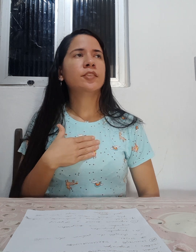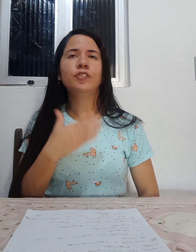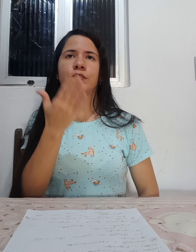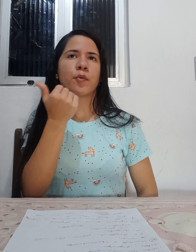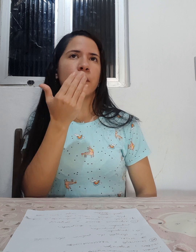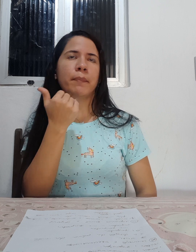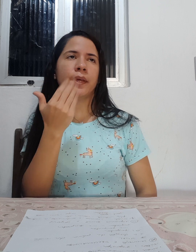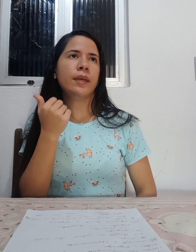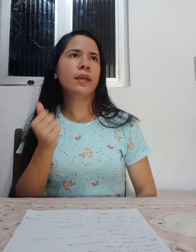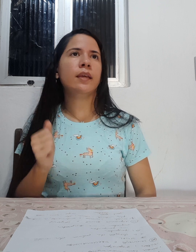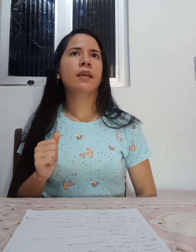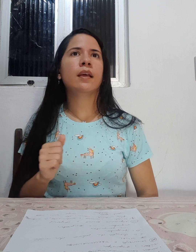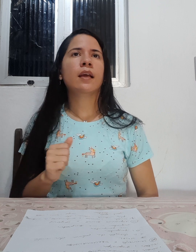de comer